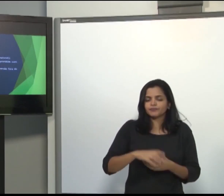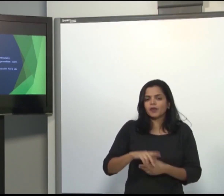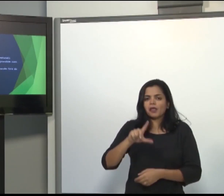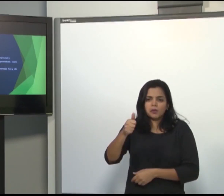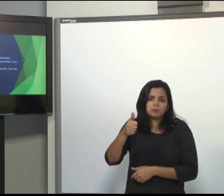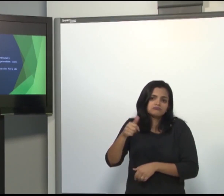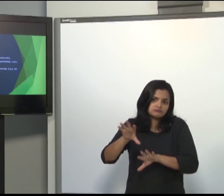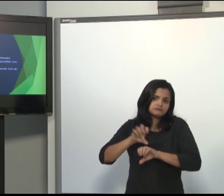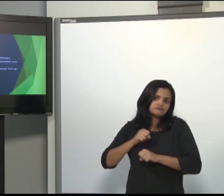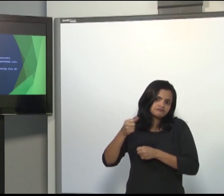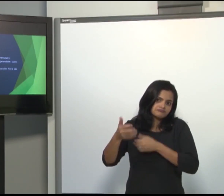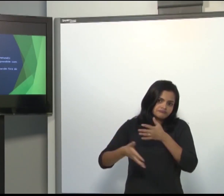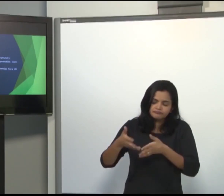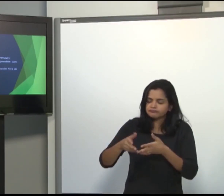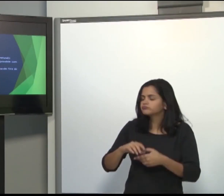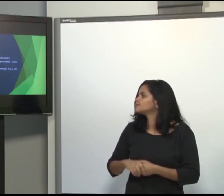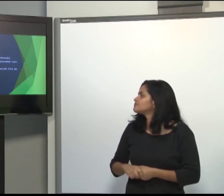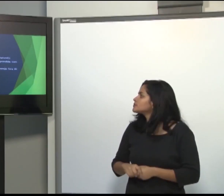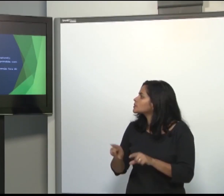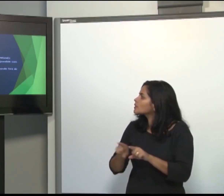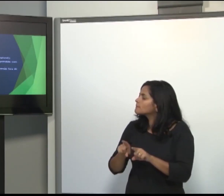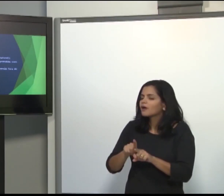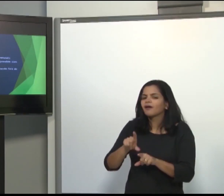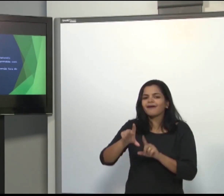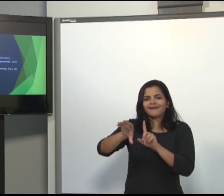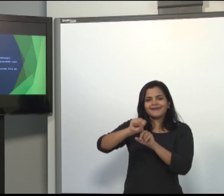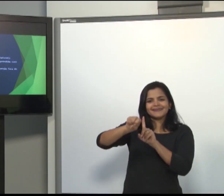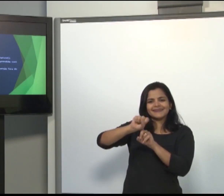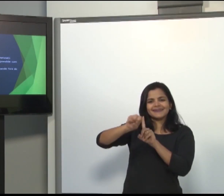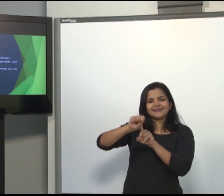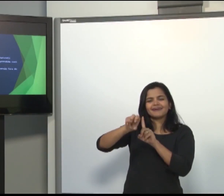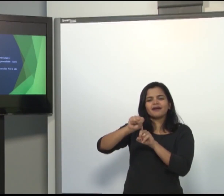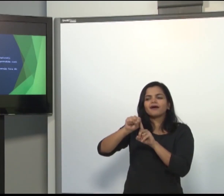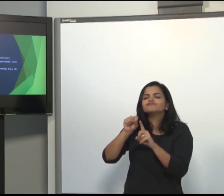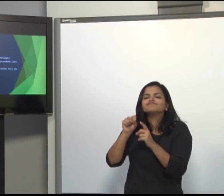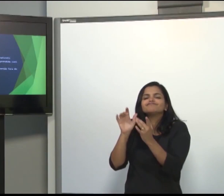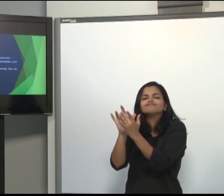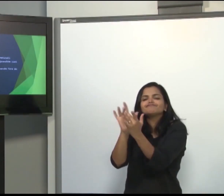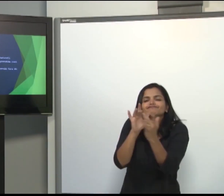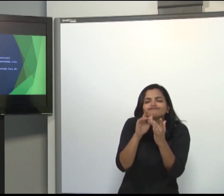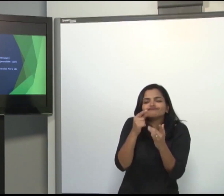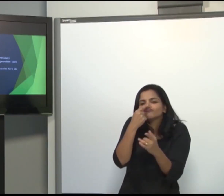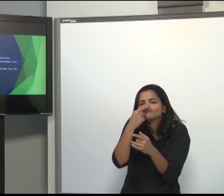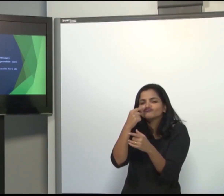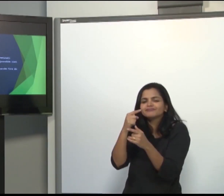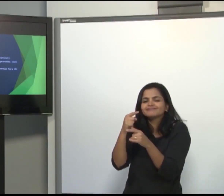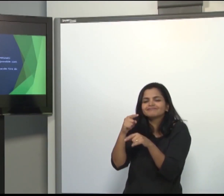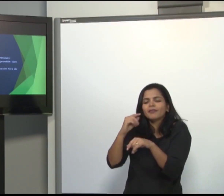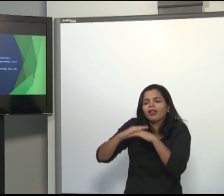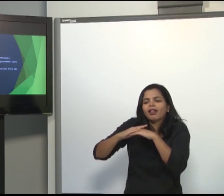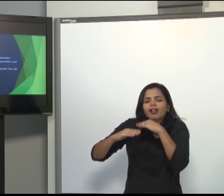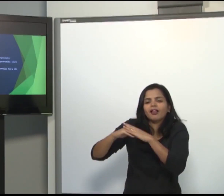Então, há o processo de aquisição. Temos a língua materna, que se dá em um